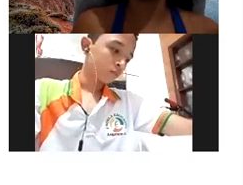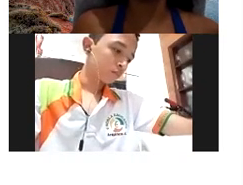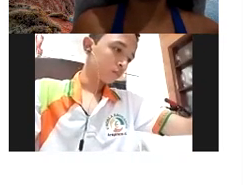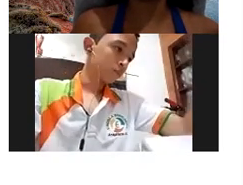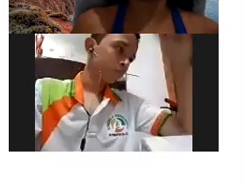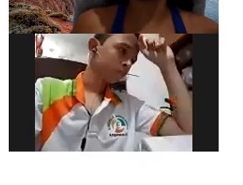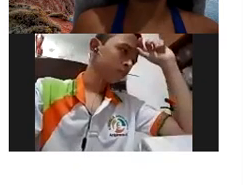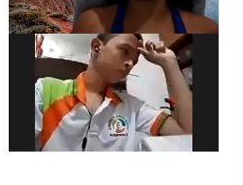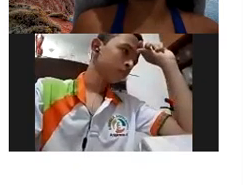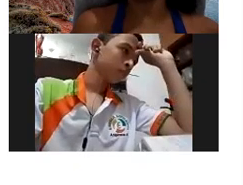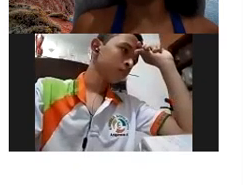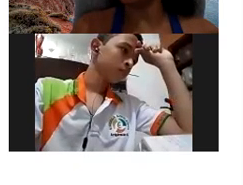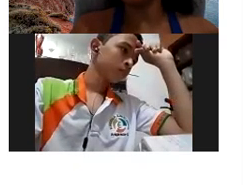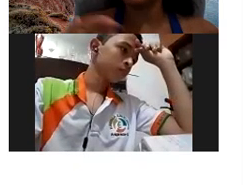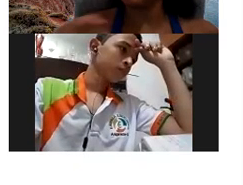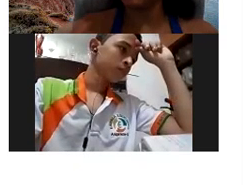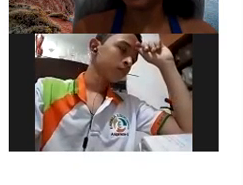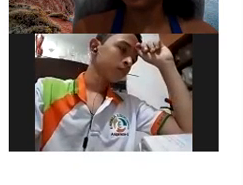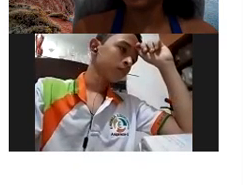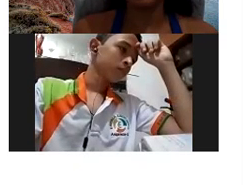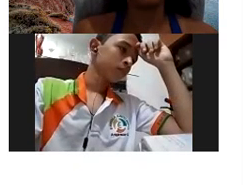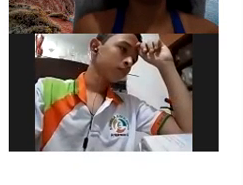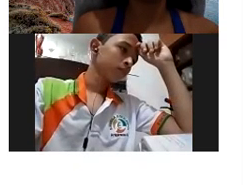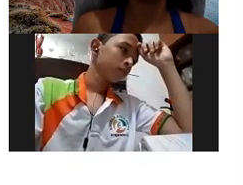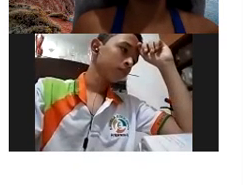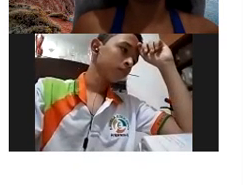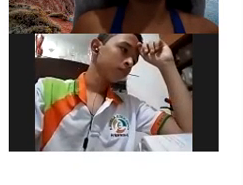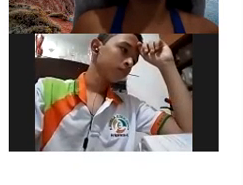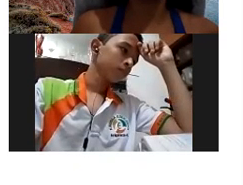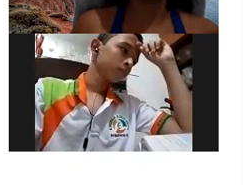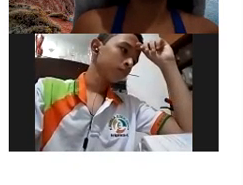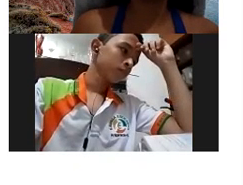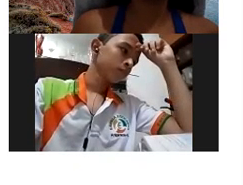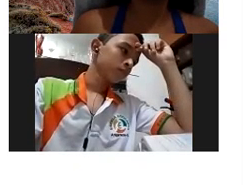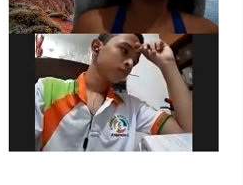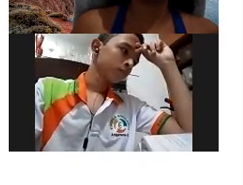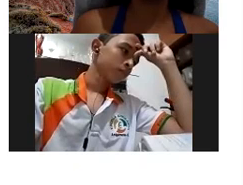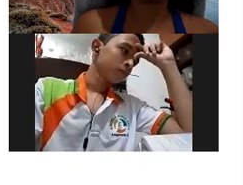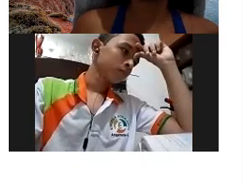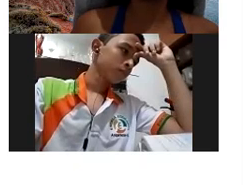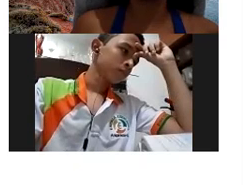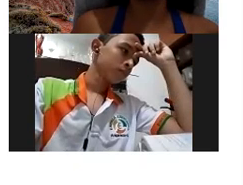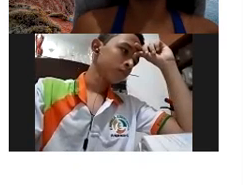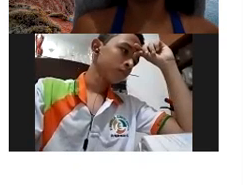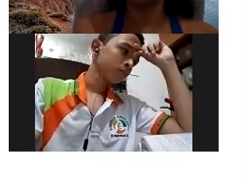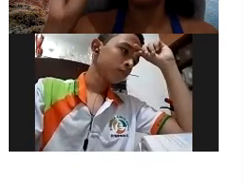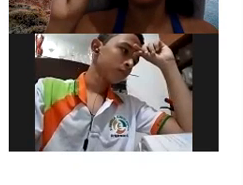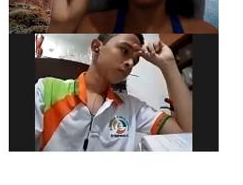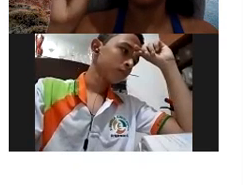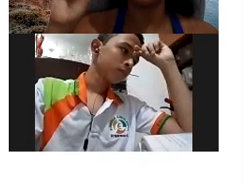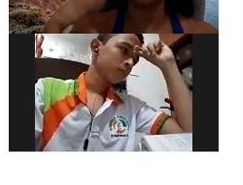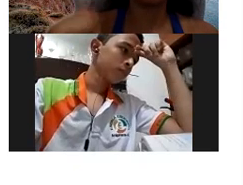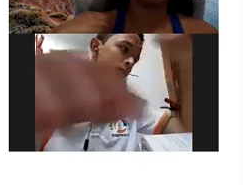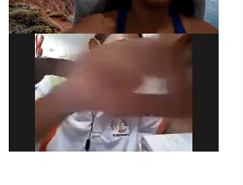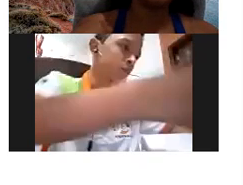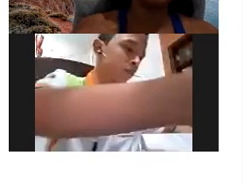adição a gente se vai somar os reagentes vai dar o produto igualzinho lindo e a decomposição a gente vai ter os reagentes tudo junto